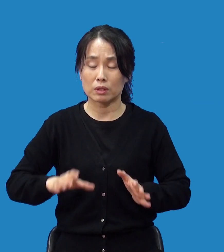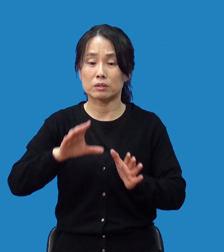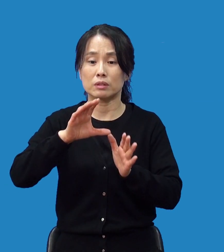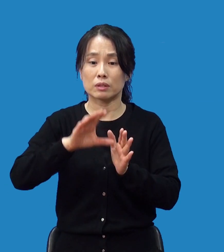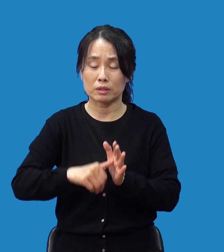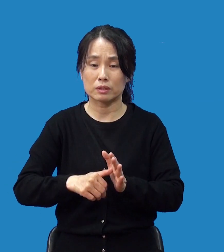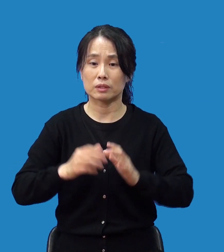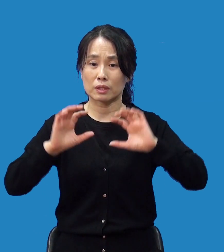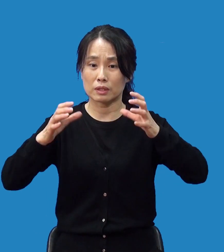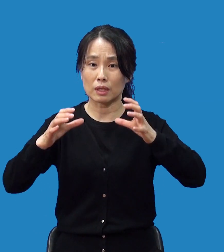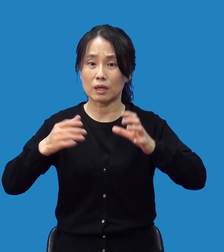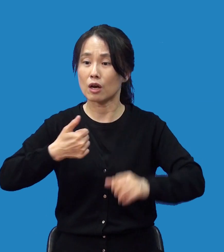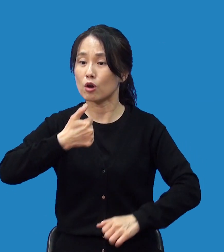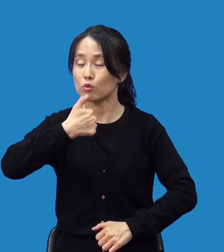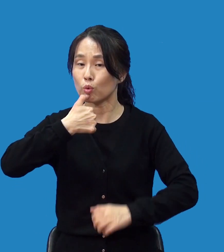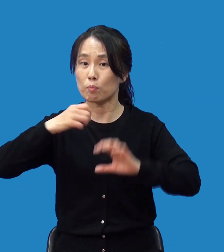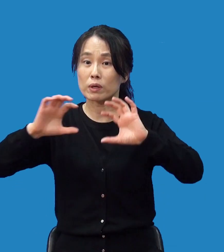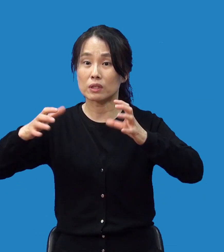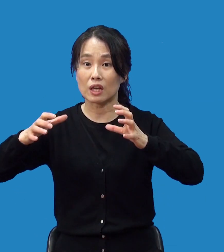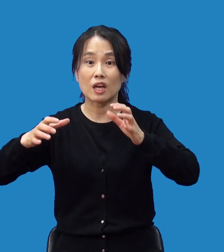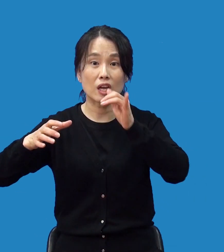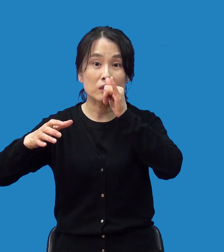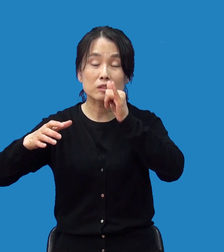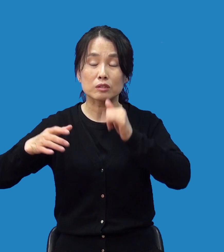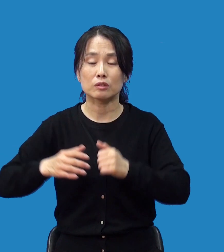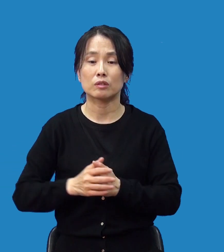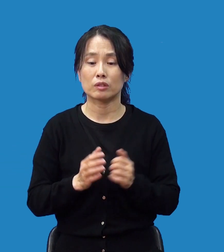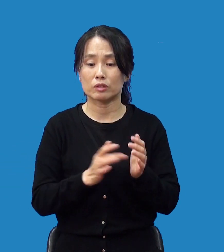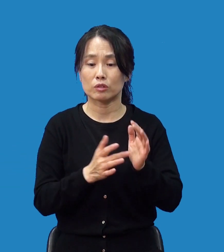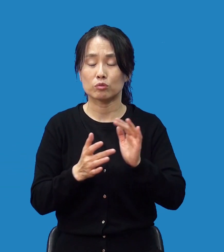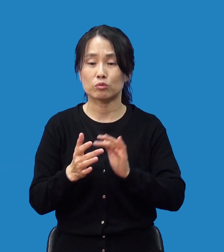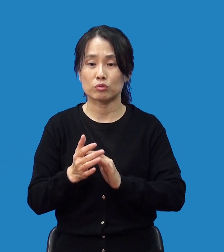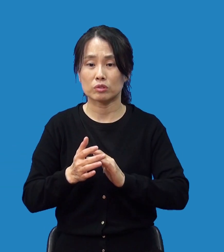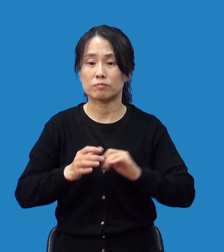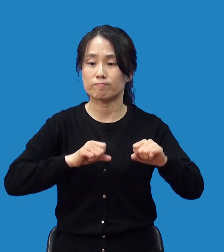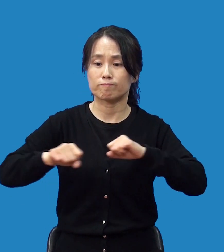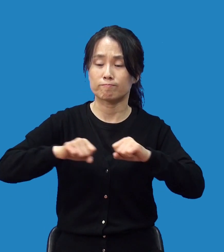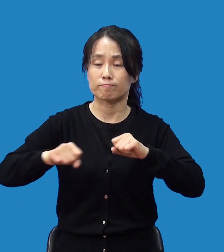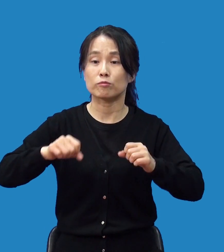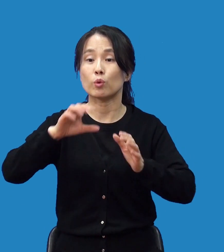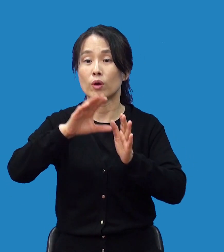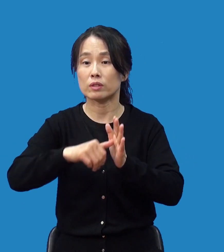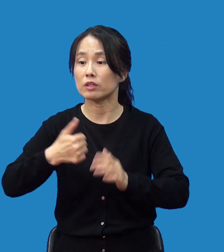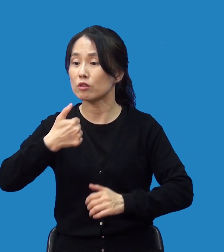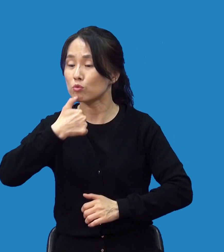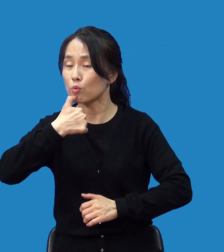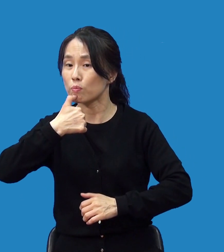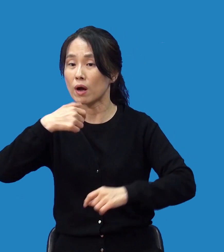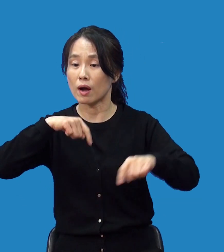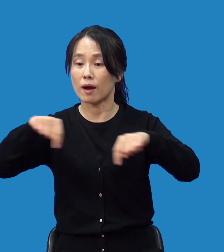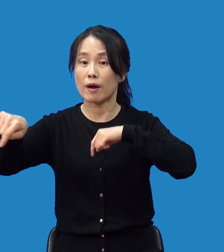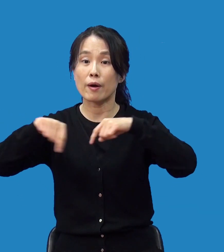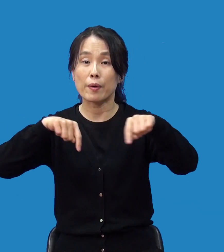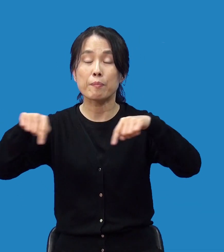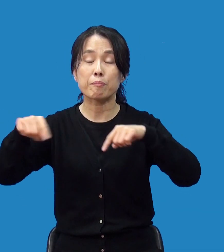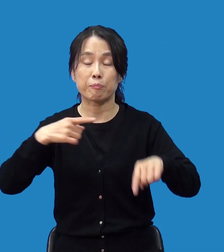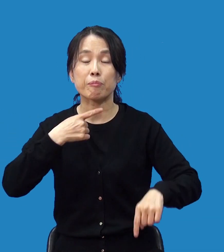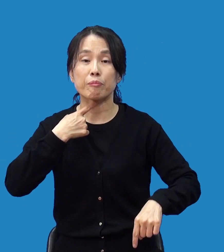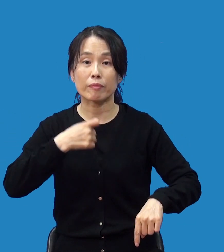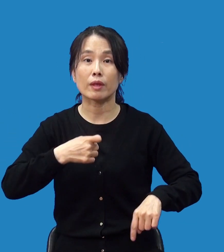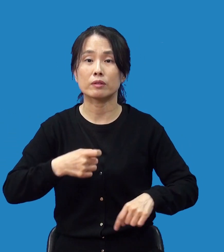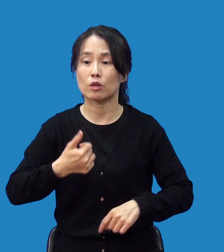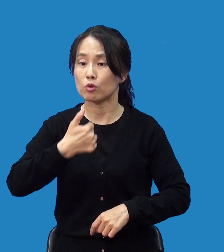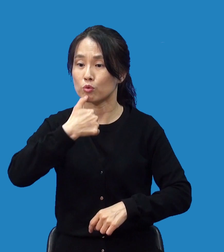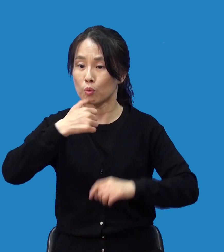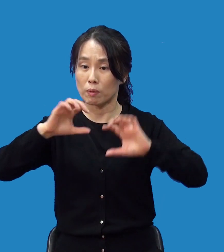제국이 로마 제국 아닙니까? 예수님 공생애 때 티베리우스 황제가 통치했지 않습니까? 로마